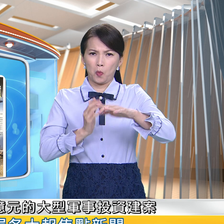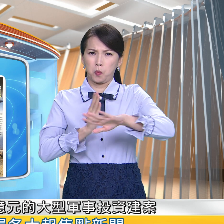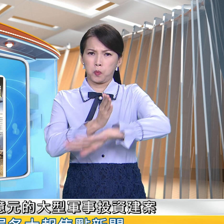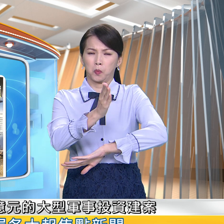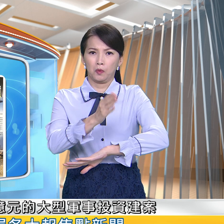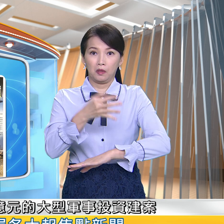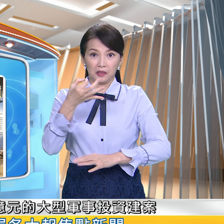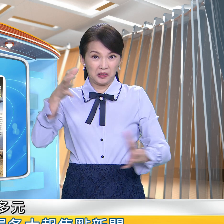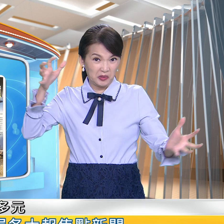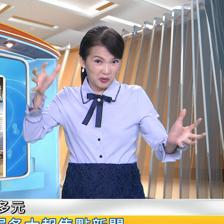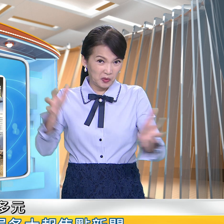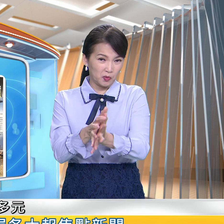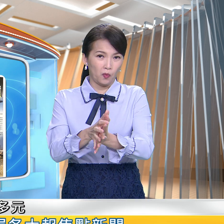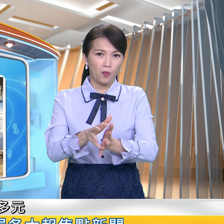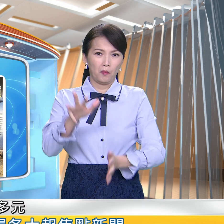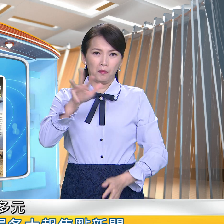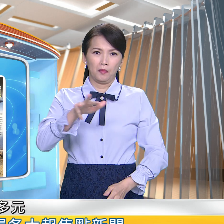案，总经费